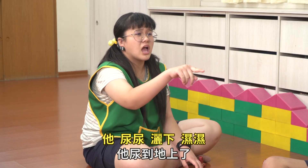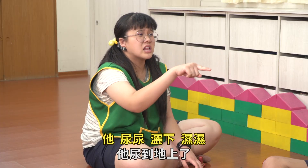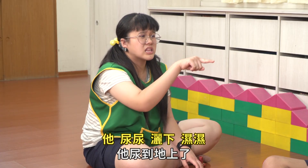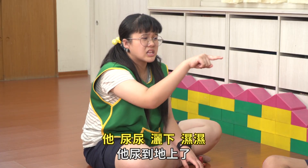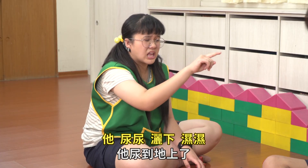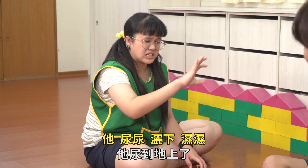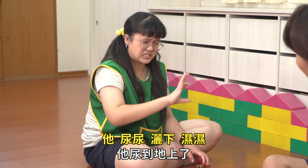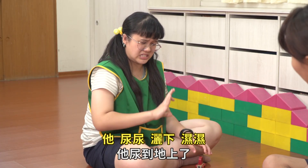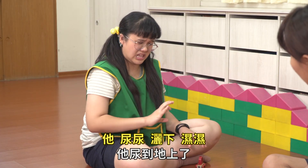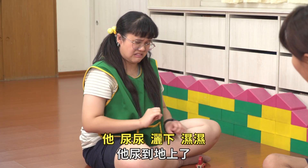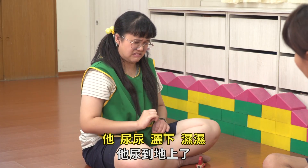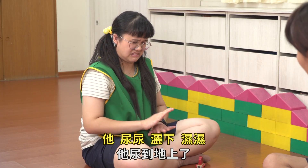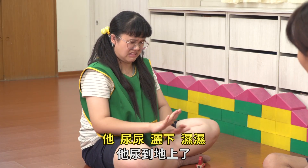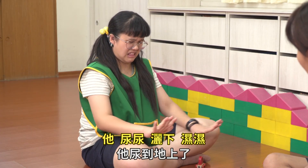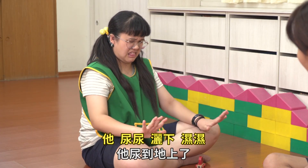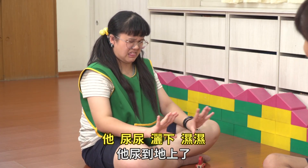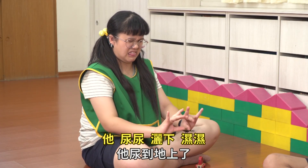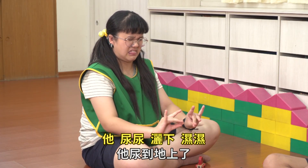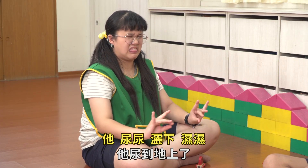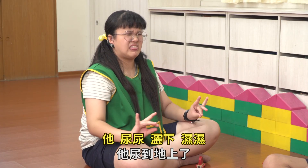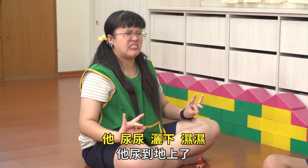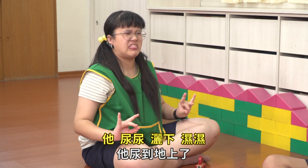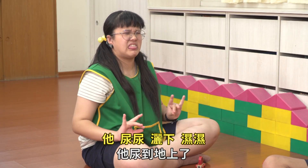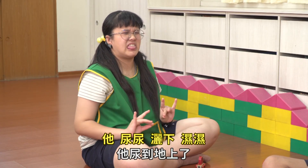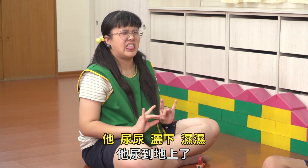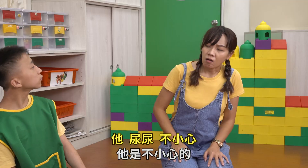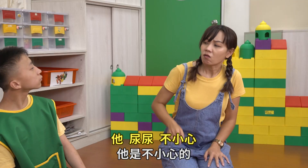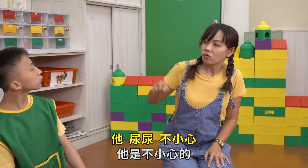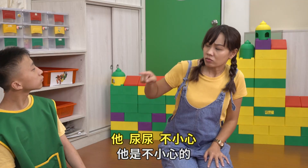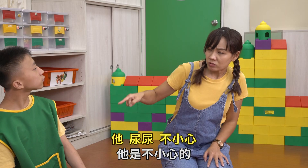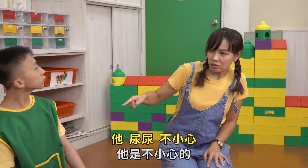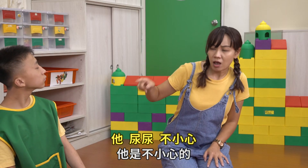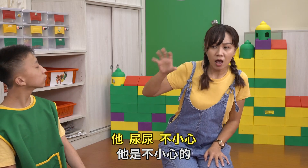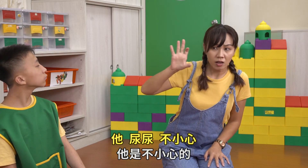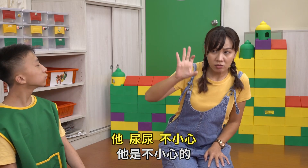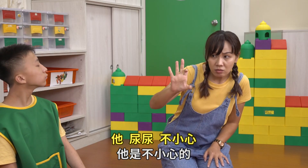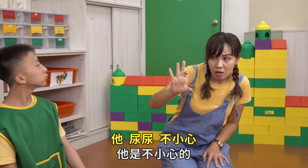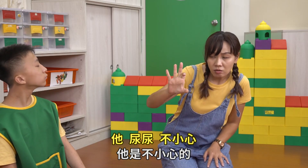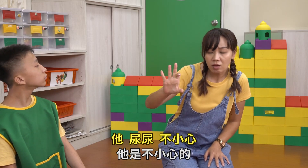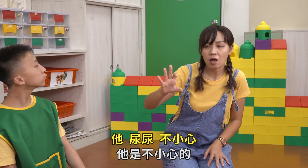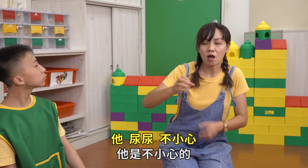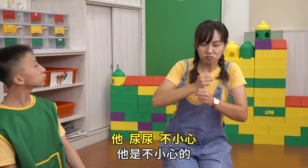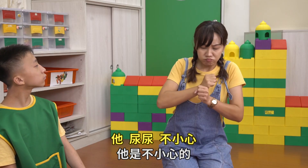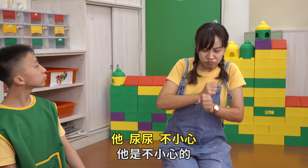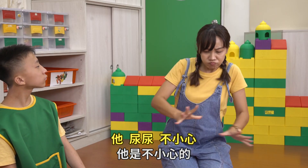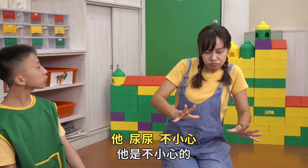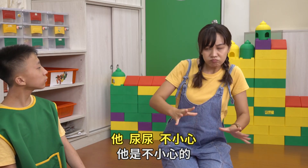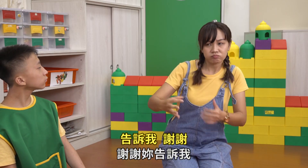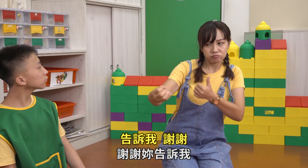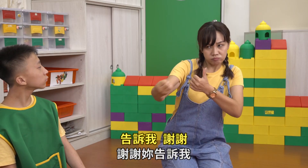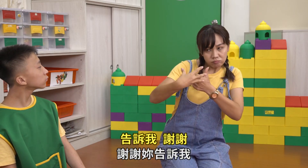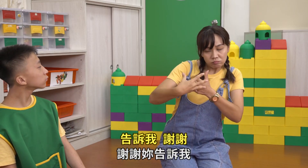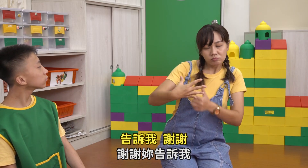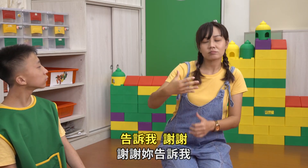他尿到地上了。 他是不小心的。谢谢你告诉